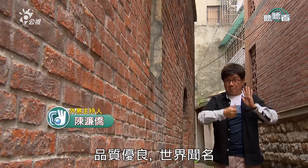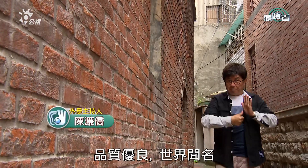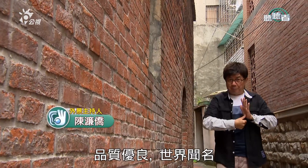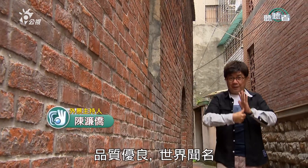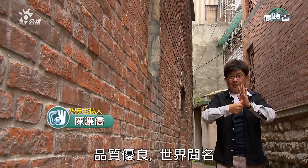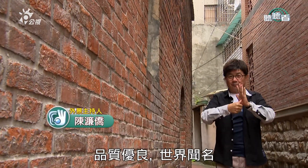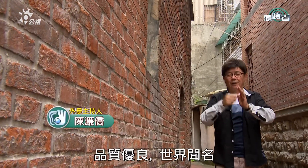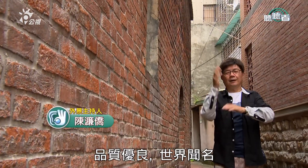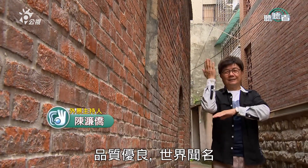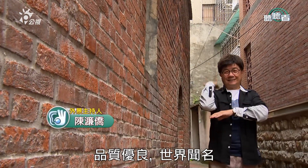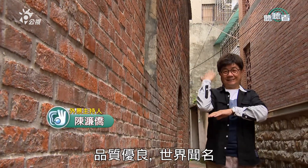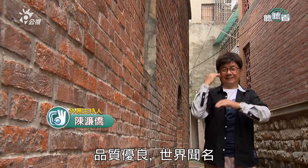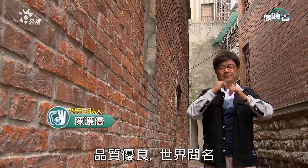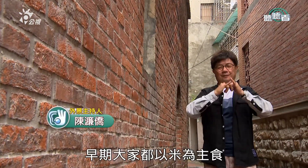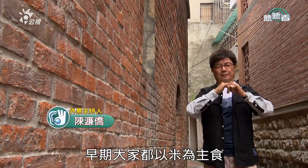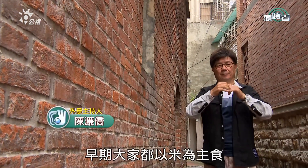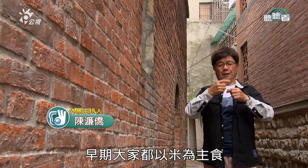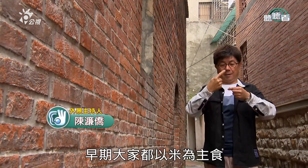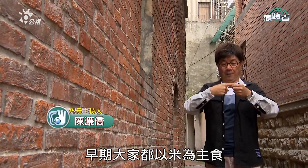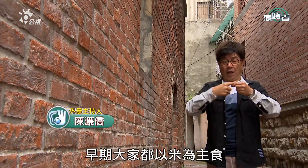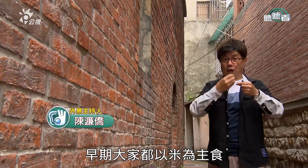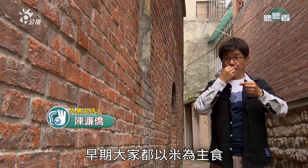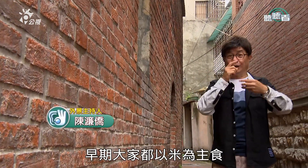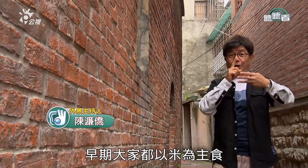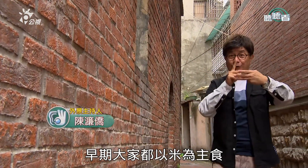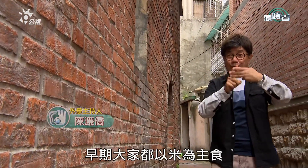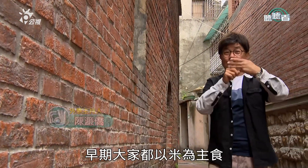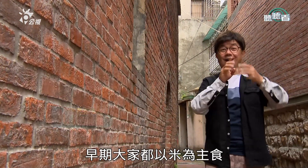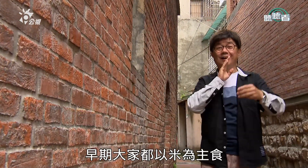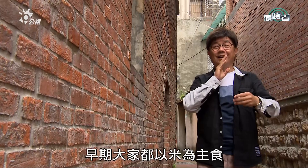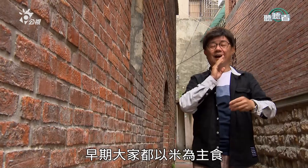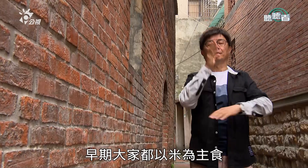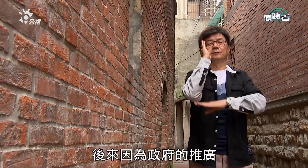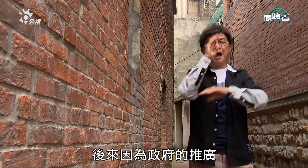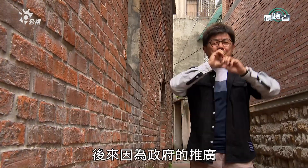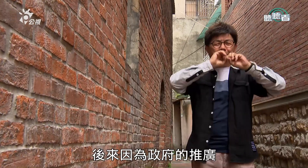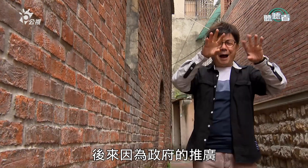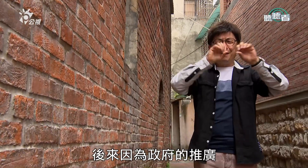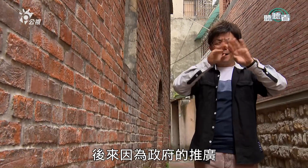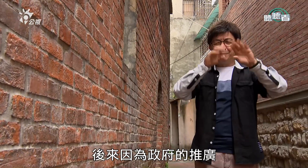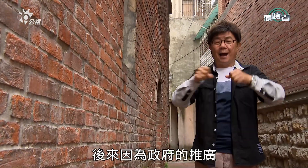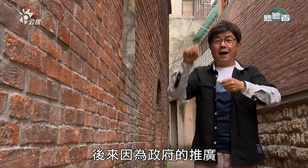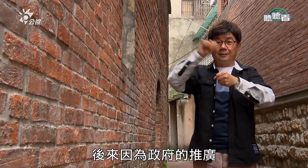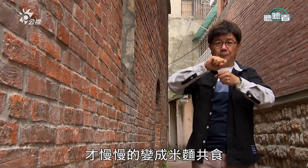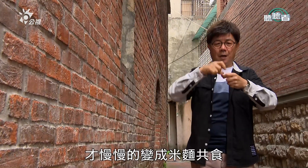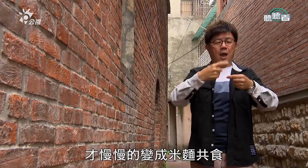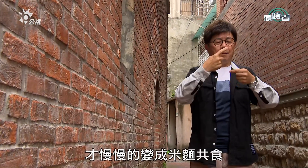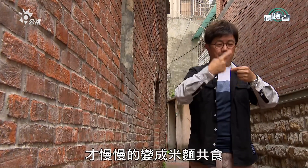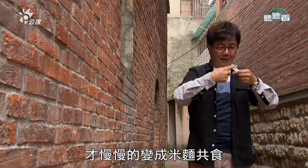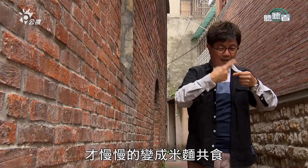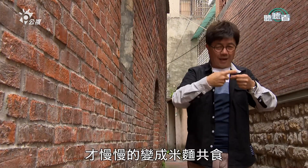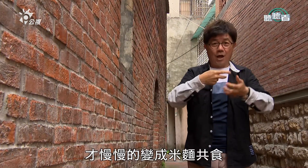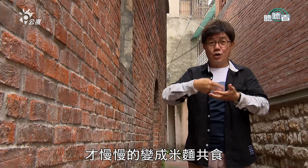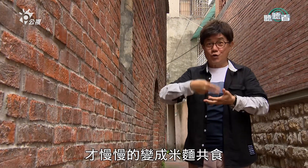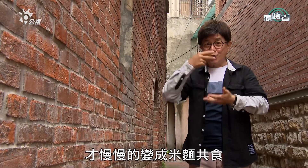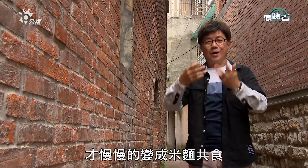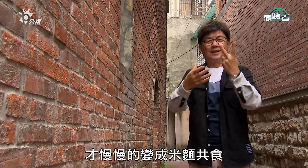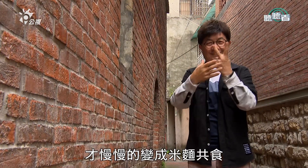品质优良，世界闻名。早期啊，大家都以米为主食，后来因为政府的推广，才慢慢的变成米面